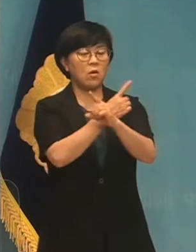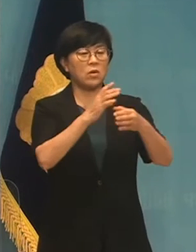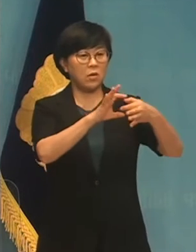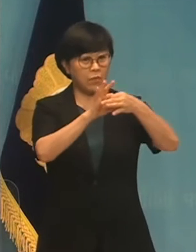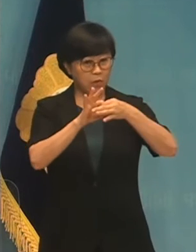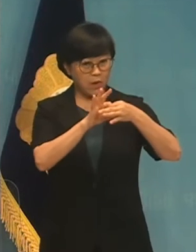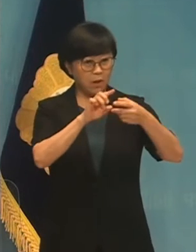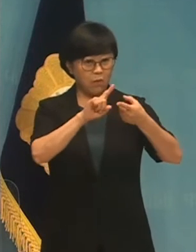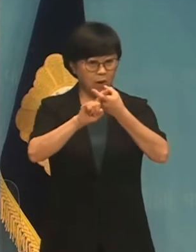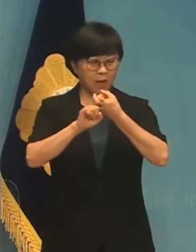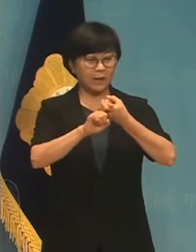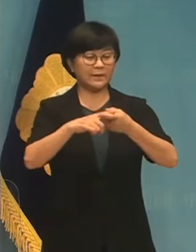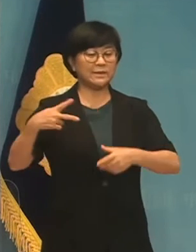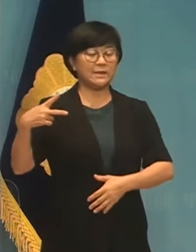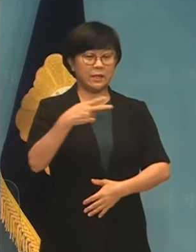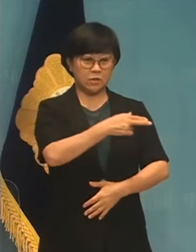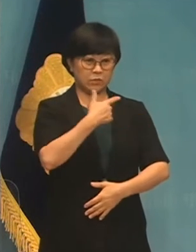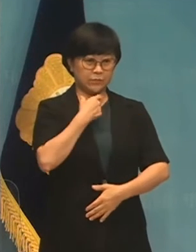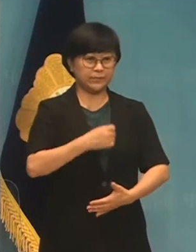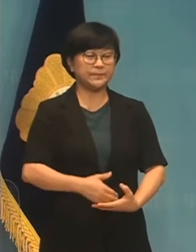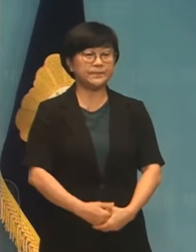진보개혁연대와의 단절을 선언합니다.